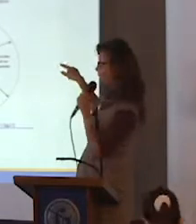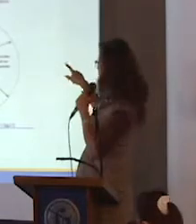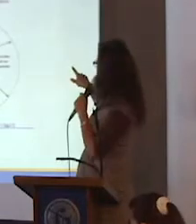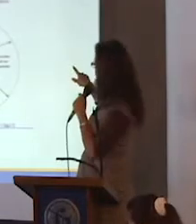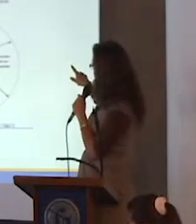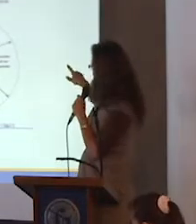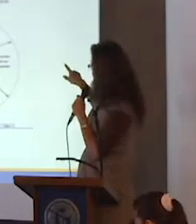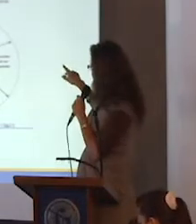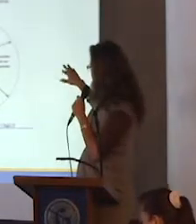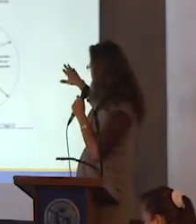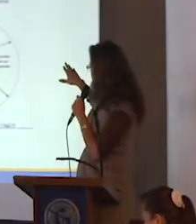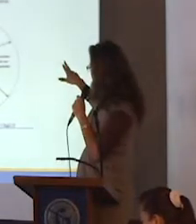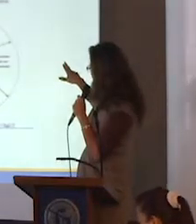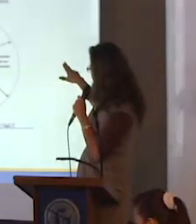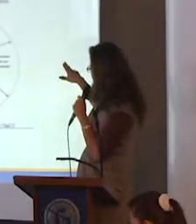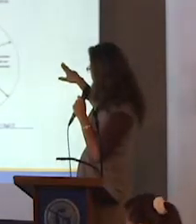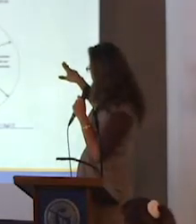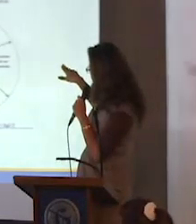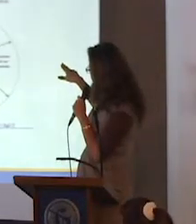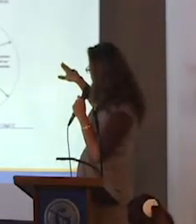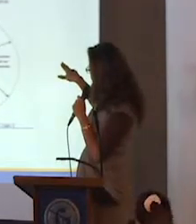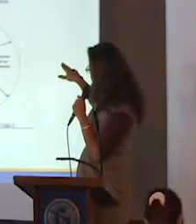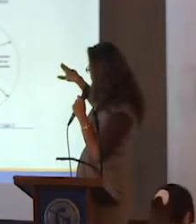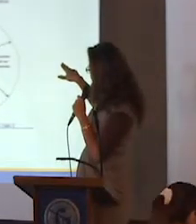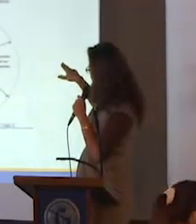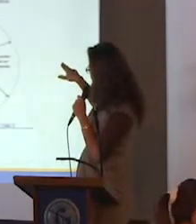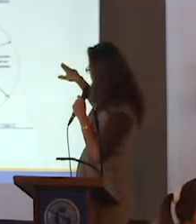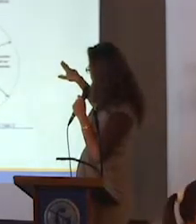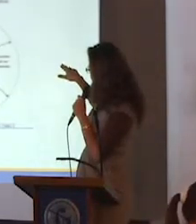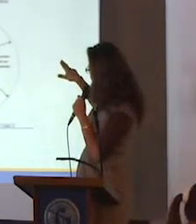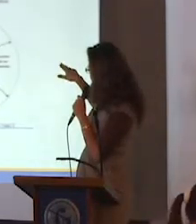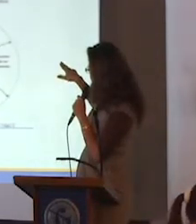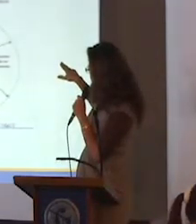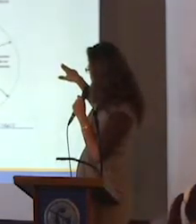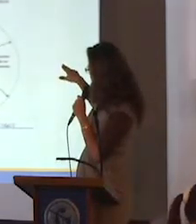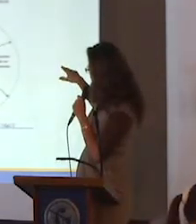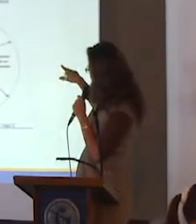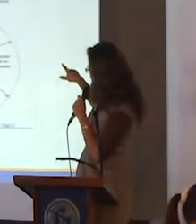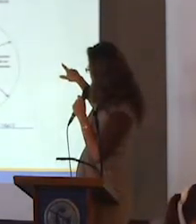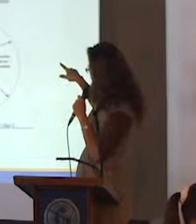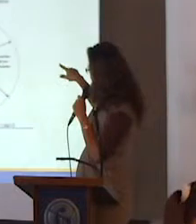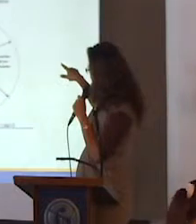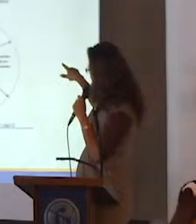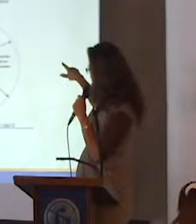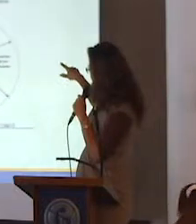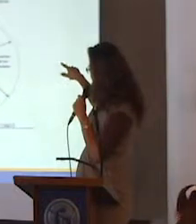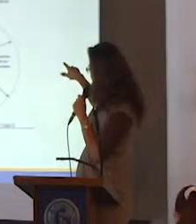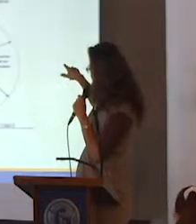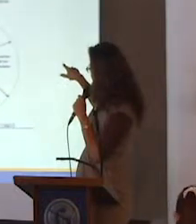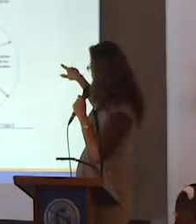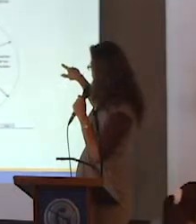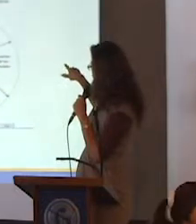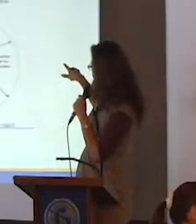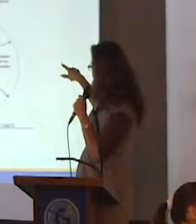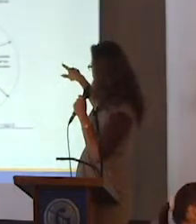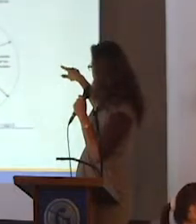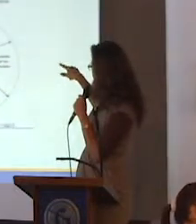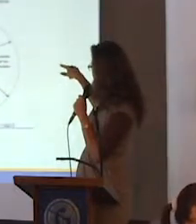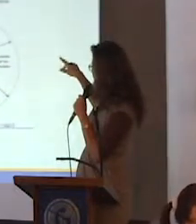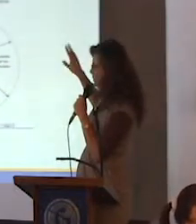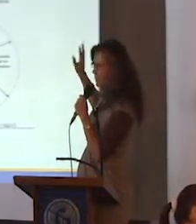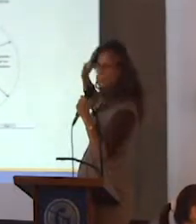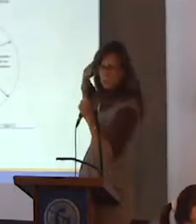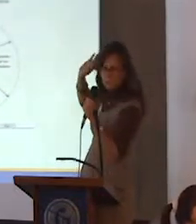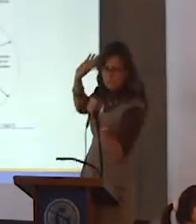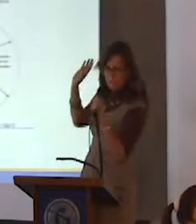que comenzaban a emerger ahí. Entonces, para el caso de la parte superior, estas tres palabras